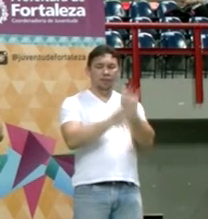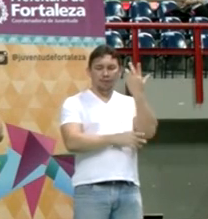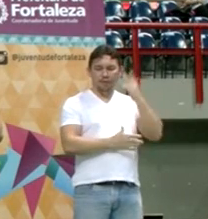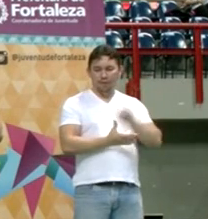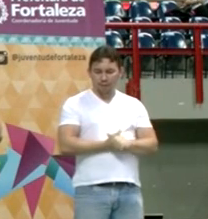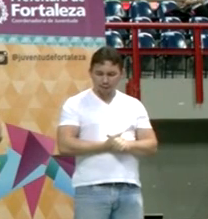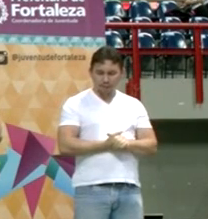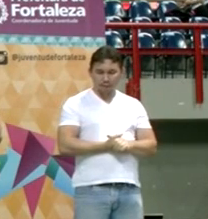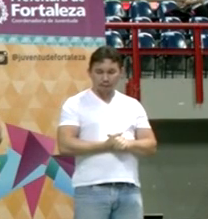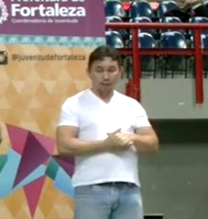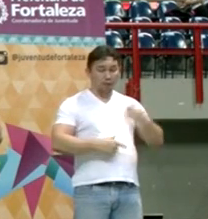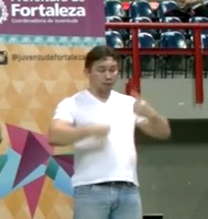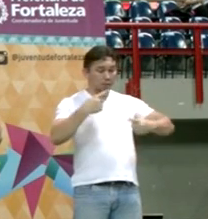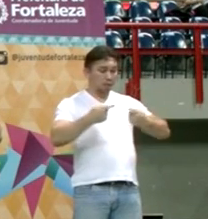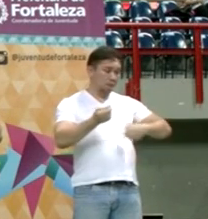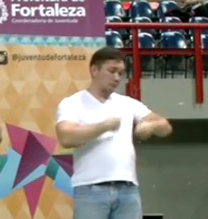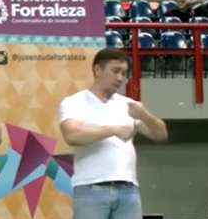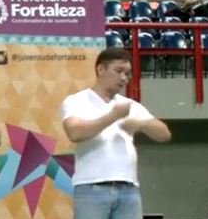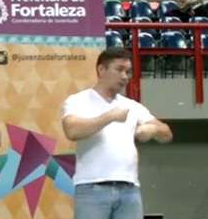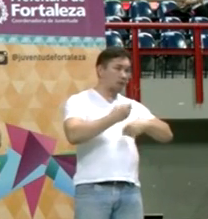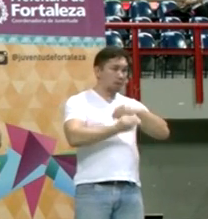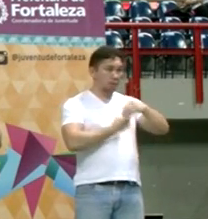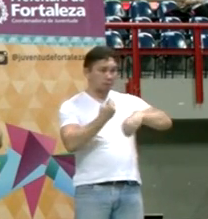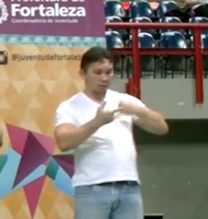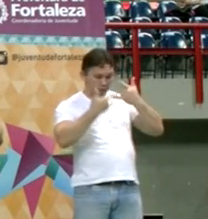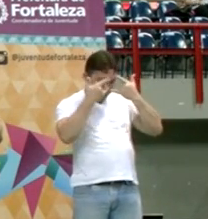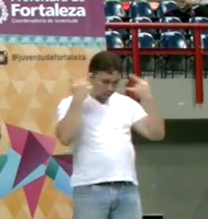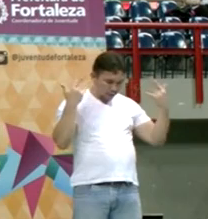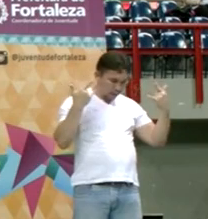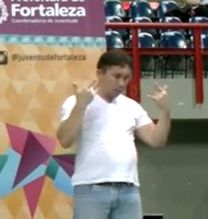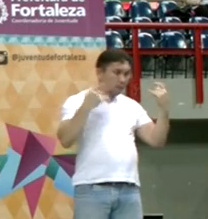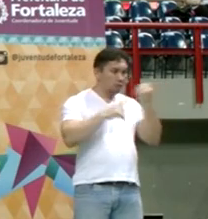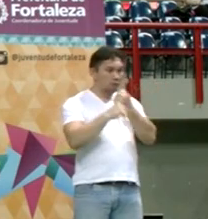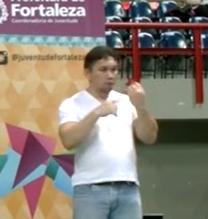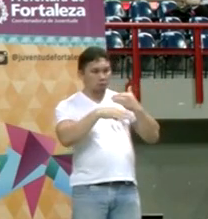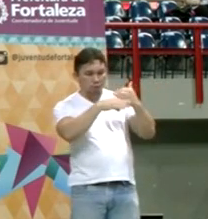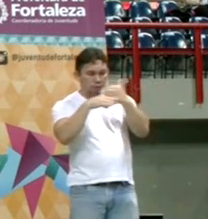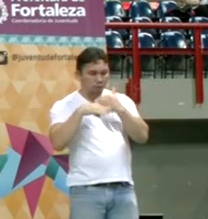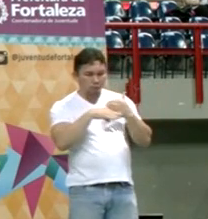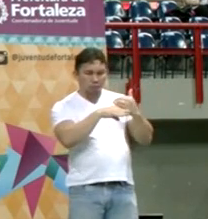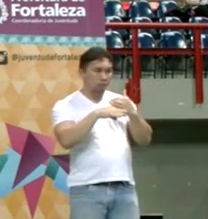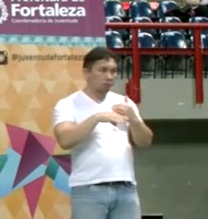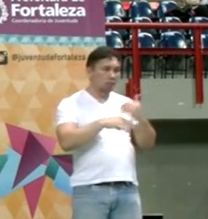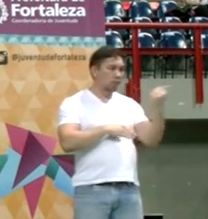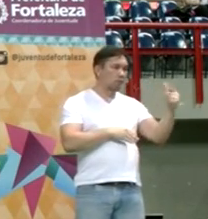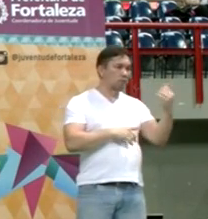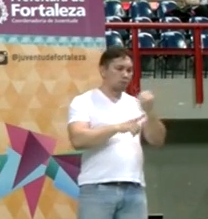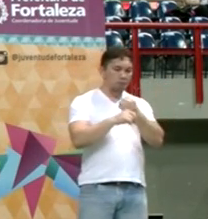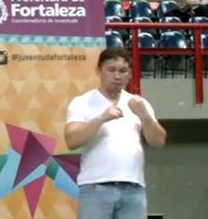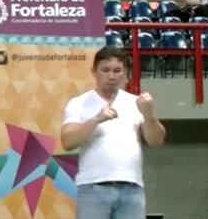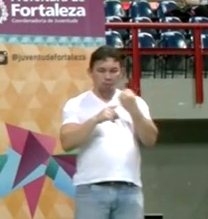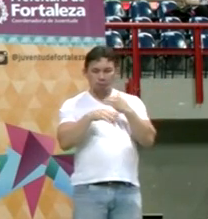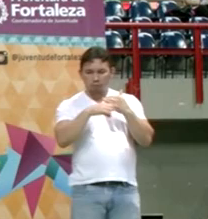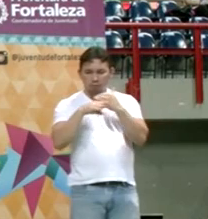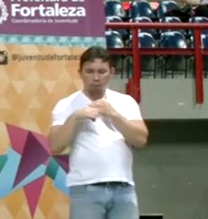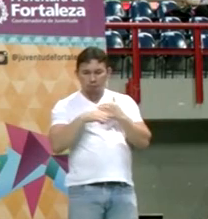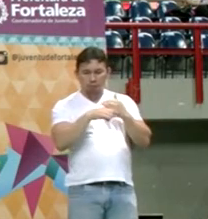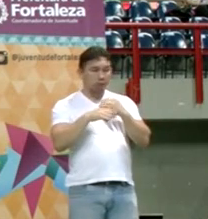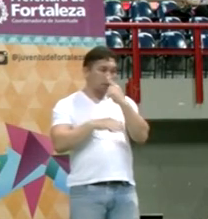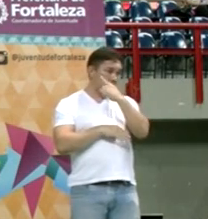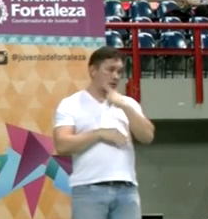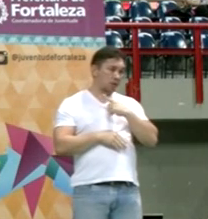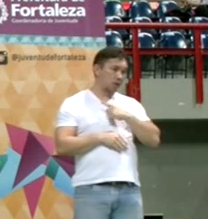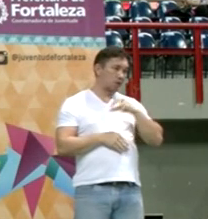NEP, que era uma política econômica que misturava o capitalismo com o socialismo. Olha como nunca houve socialismo na União Soviética. Na